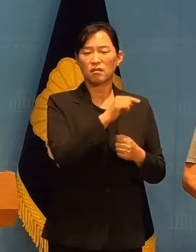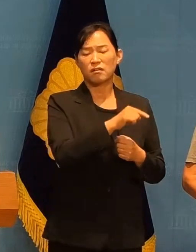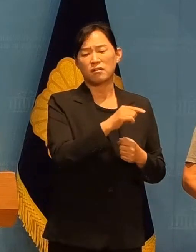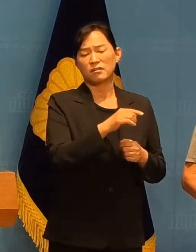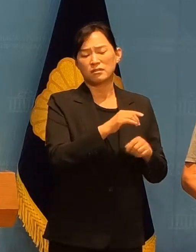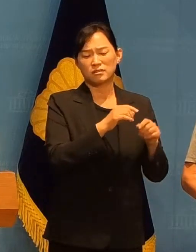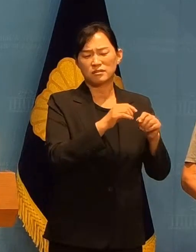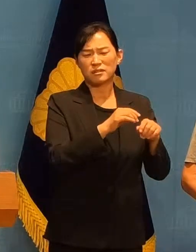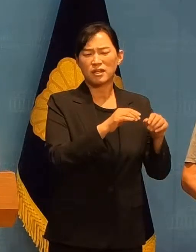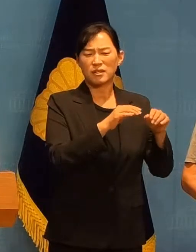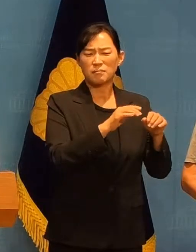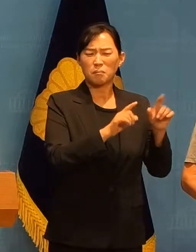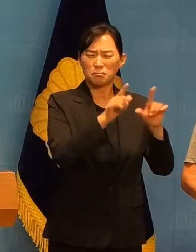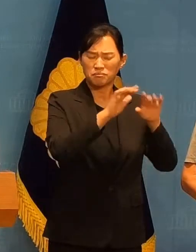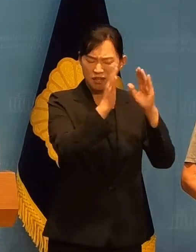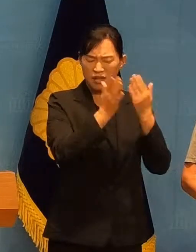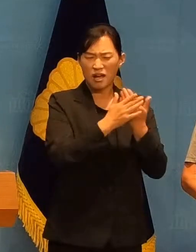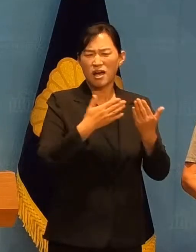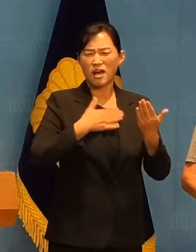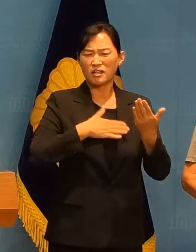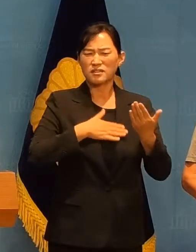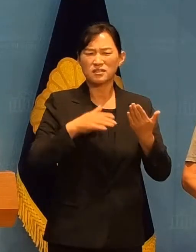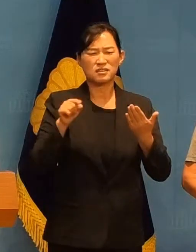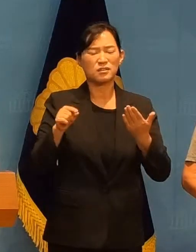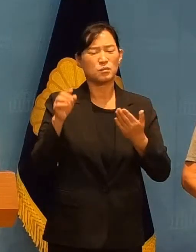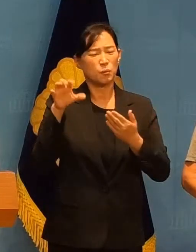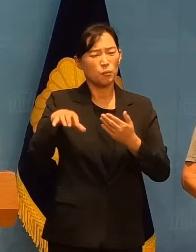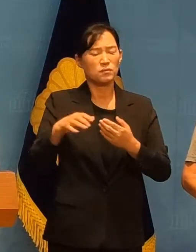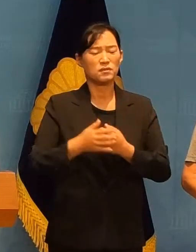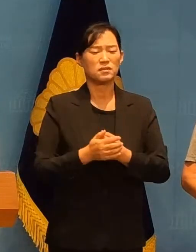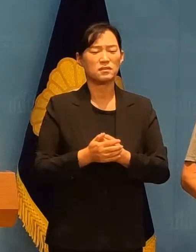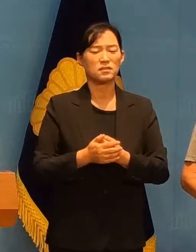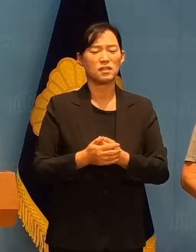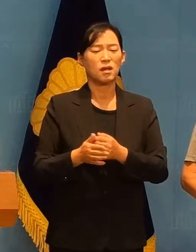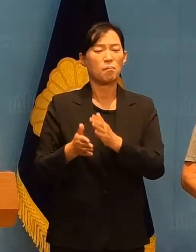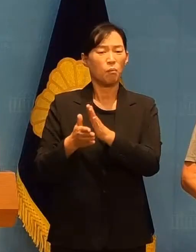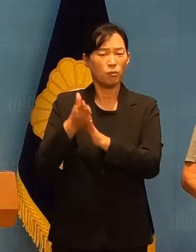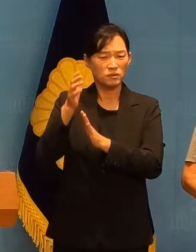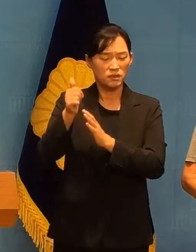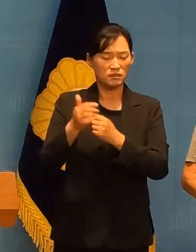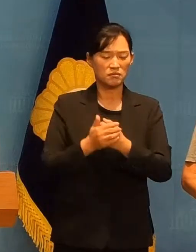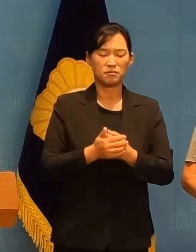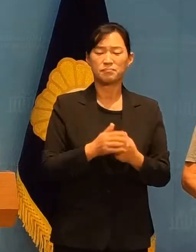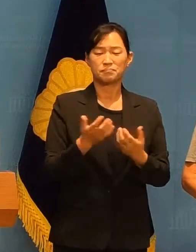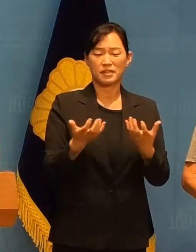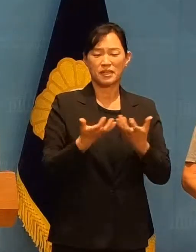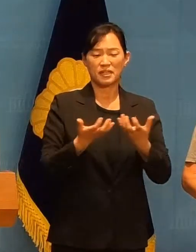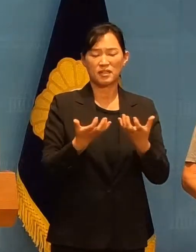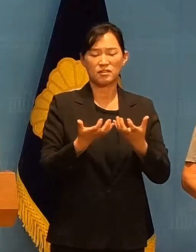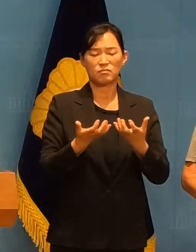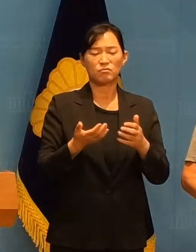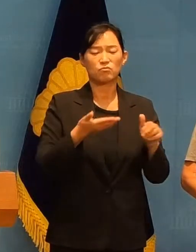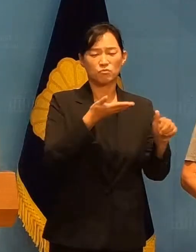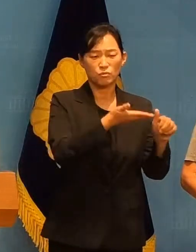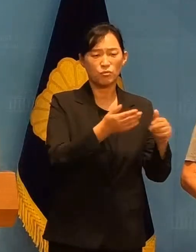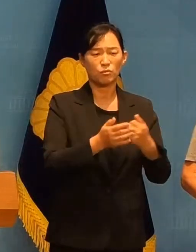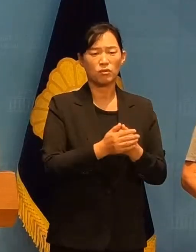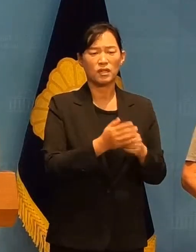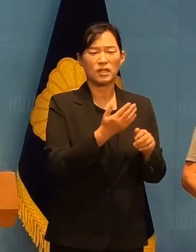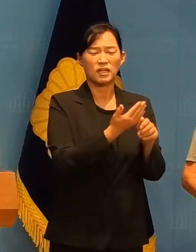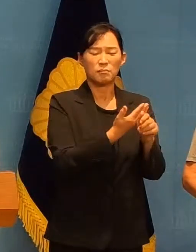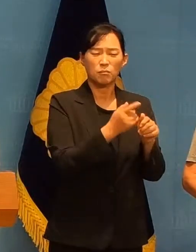잘 알고 있는 해당 원청사의 회장님은 본사에서 일부 공정에 하도급 공사를 주었고 덤프